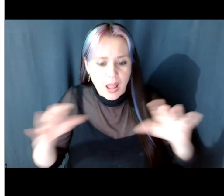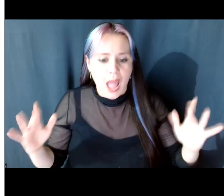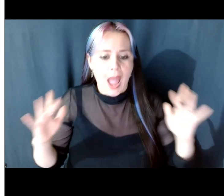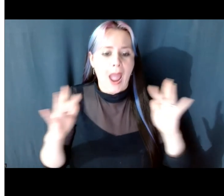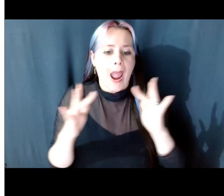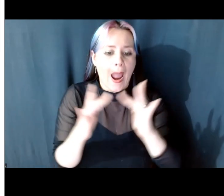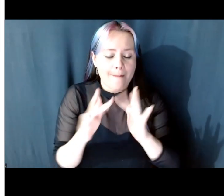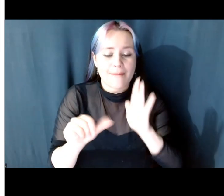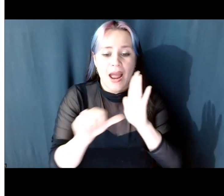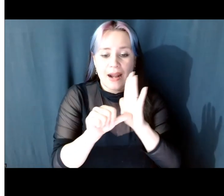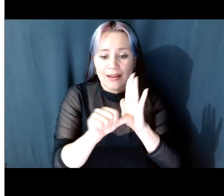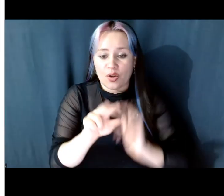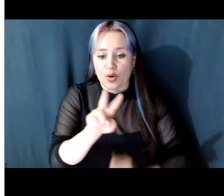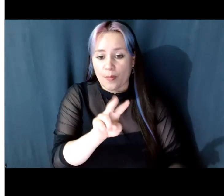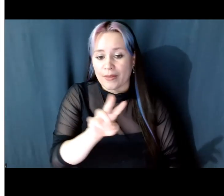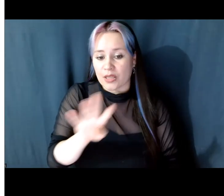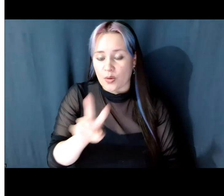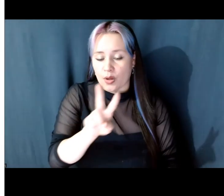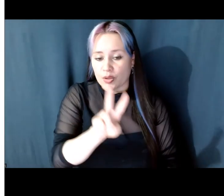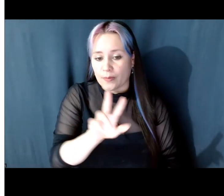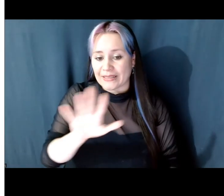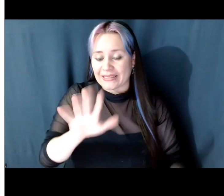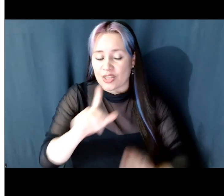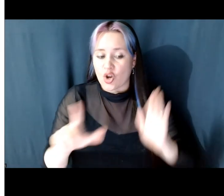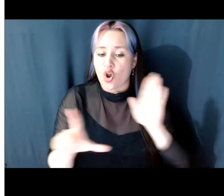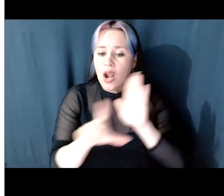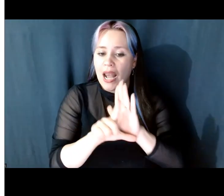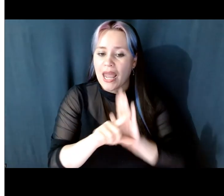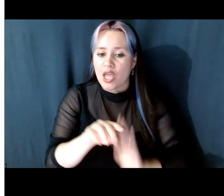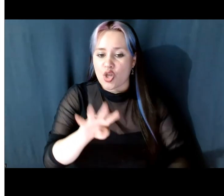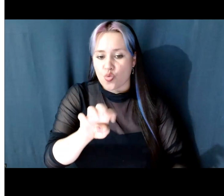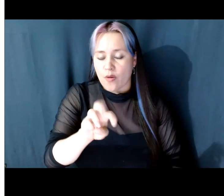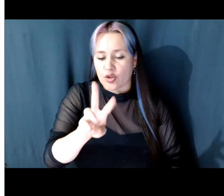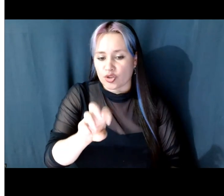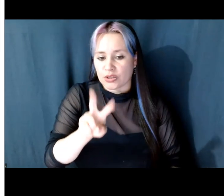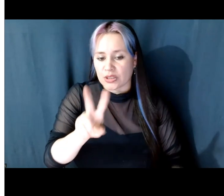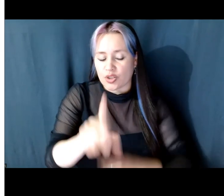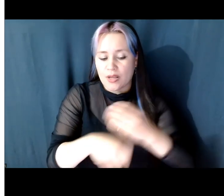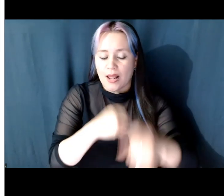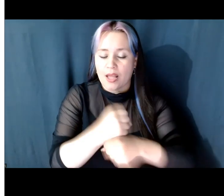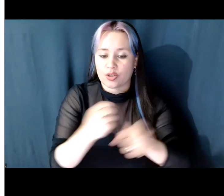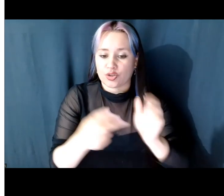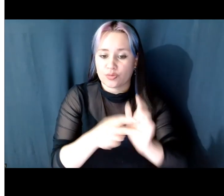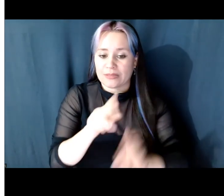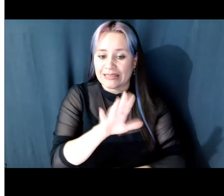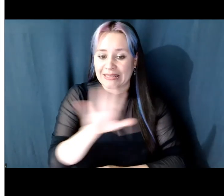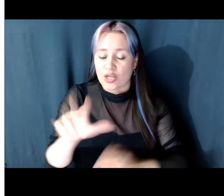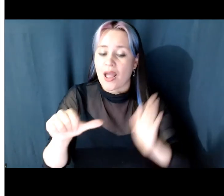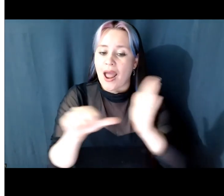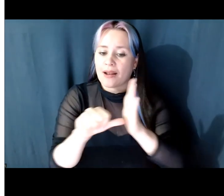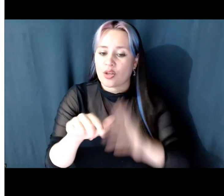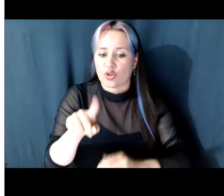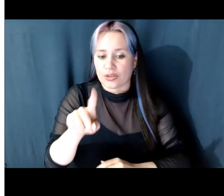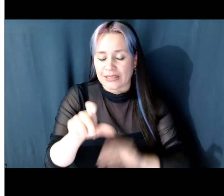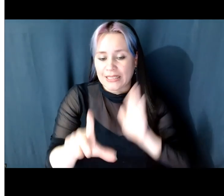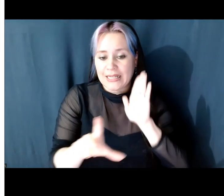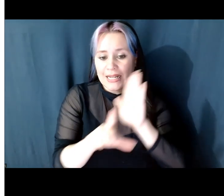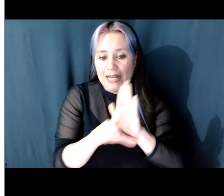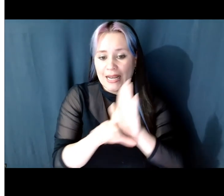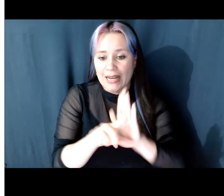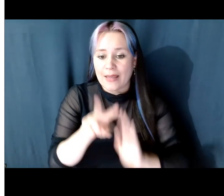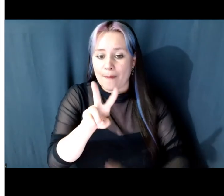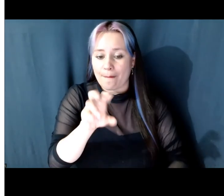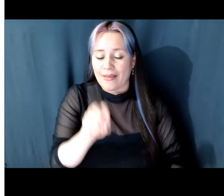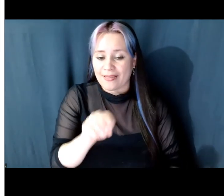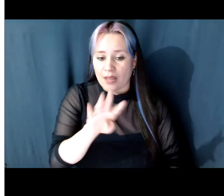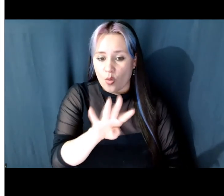gobierno partiendo de la base que la lengua de señas es la lengua natural de las personas sordas su medio de comprensión del mundo su forma de adquirir